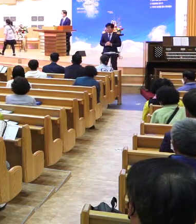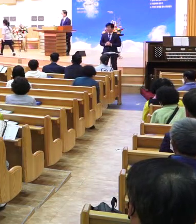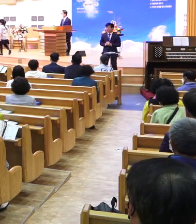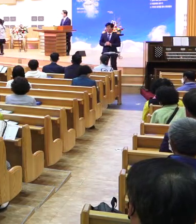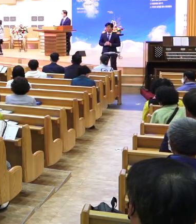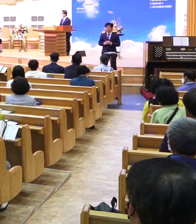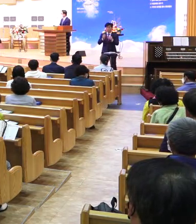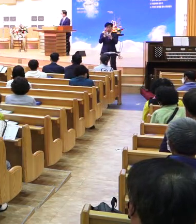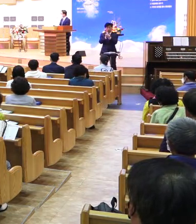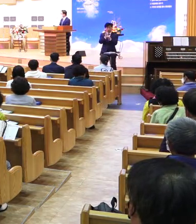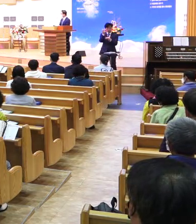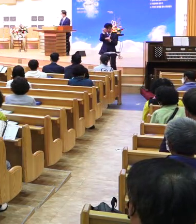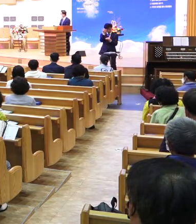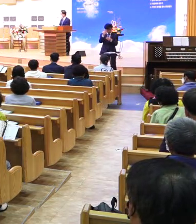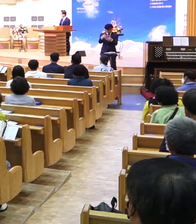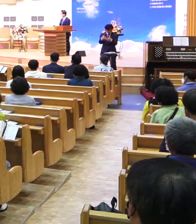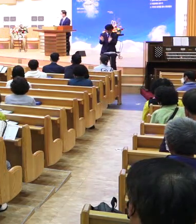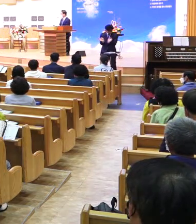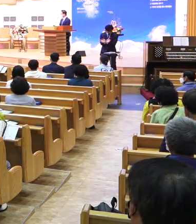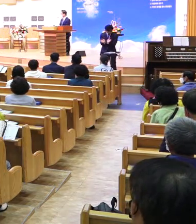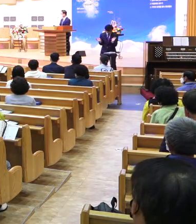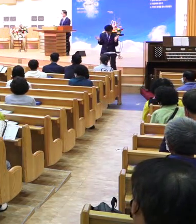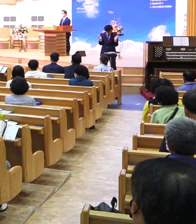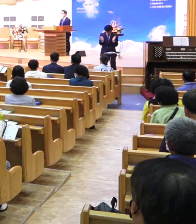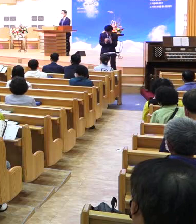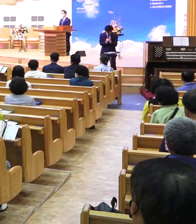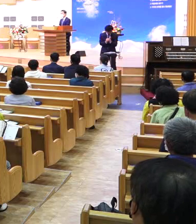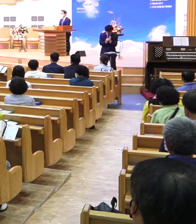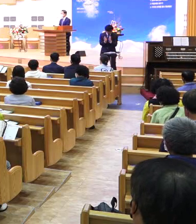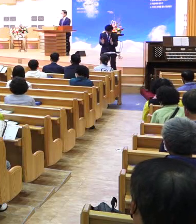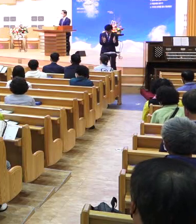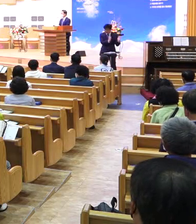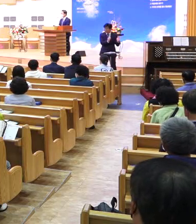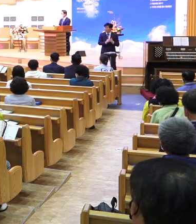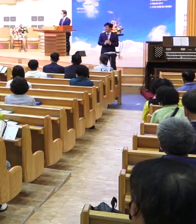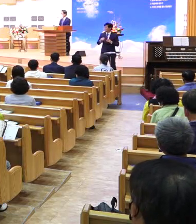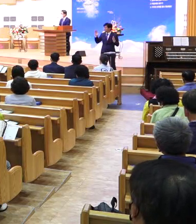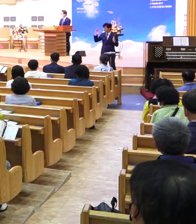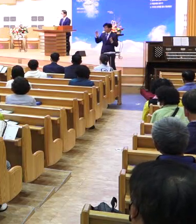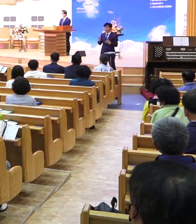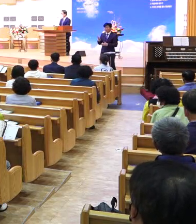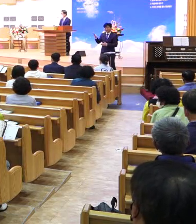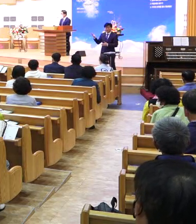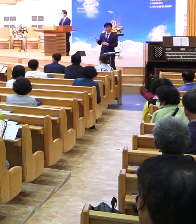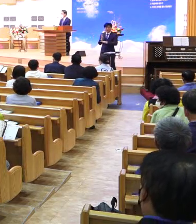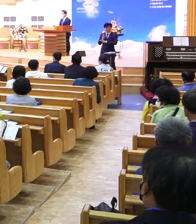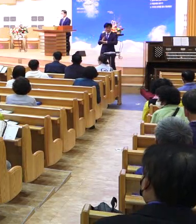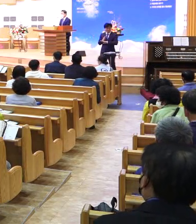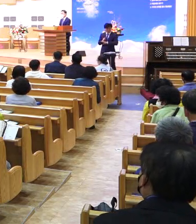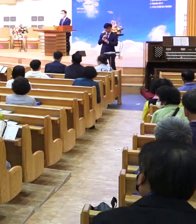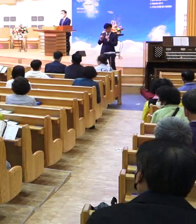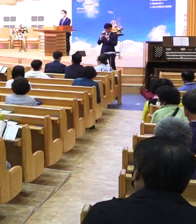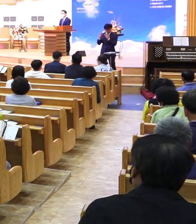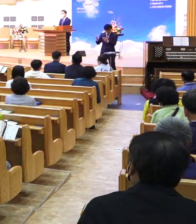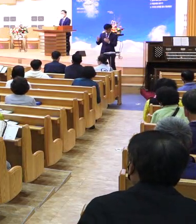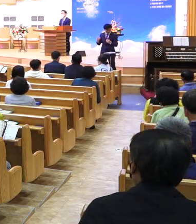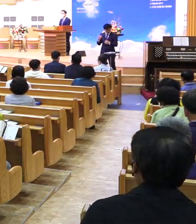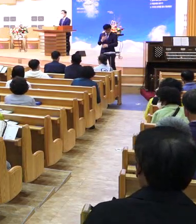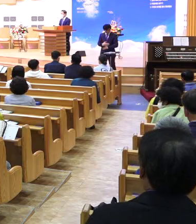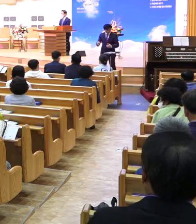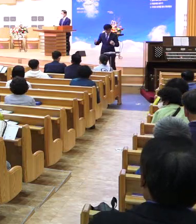했습니다. 우리 교회학교 우리 아이들에게 또 너무 감사하고 건강하게 자라기를 믿음 안에 자라기를 축복하고,